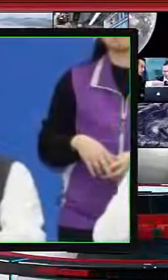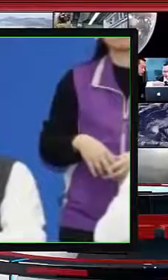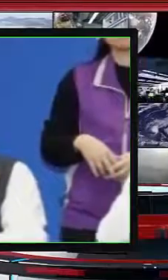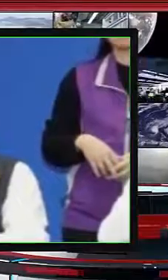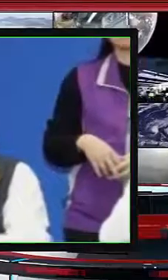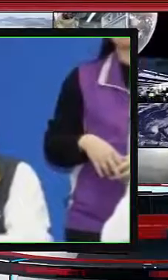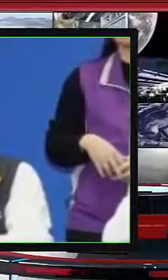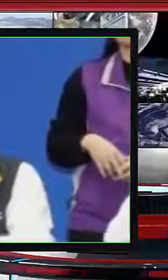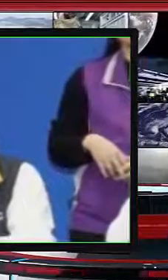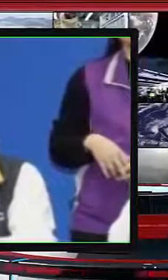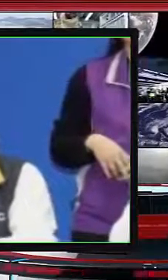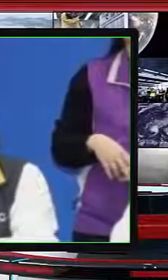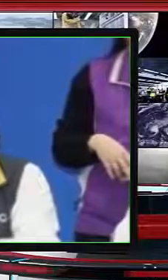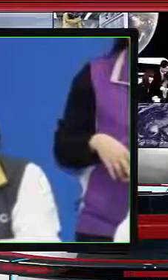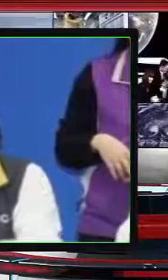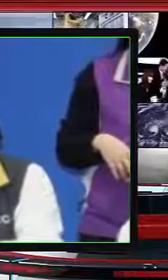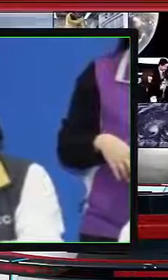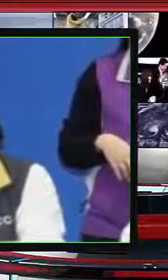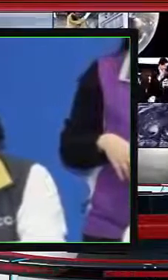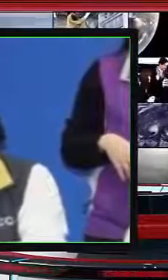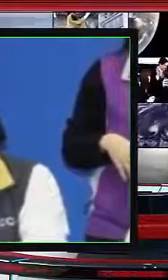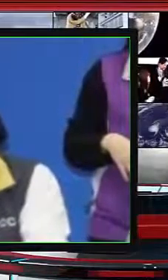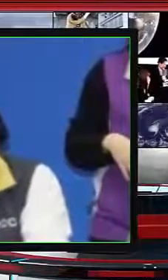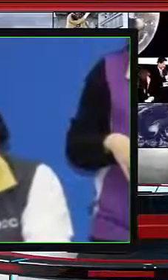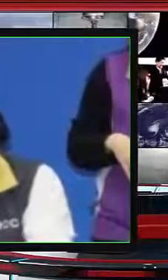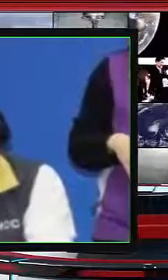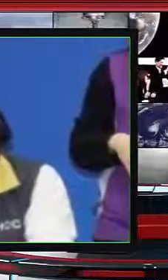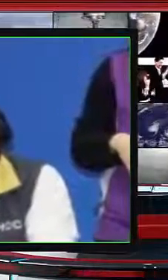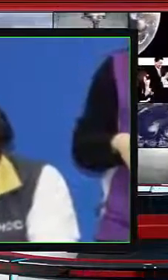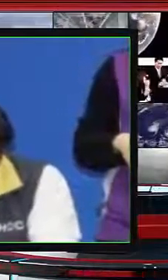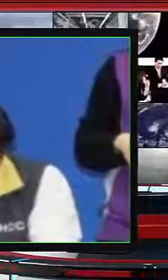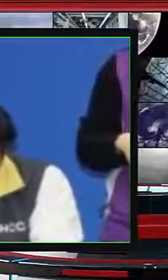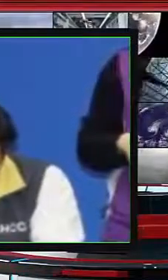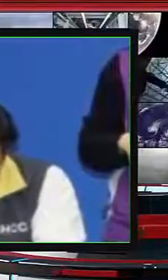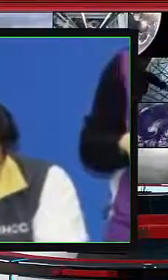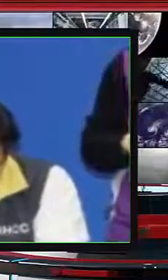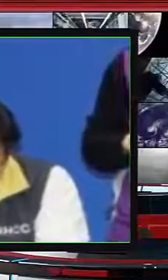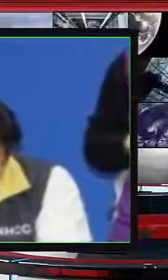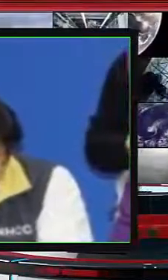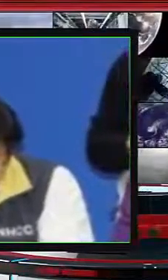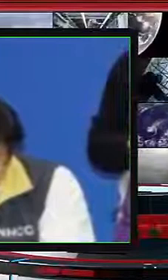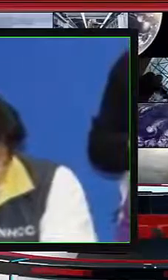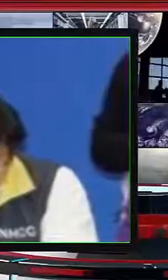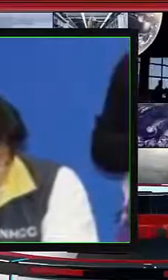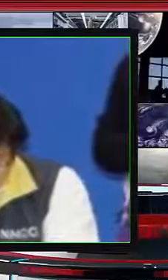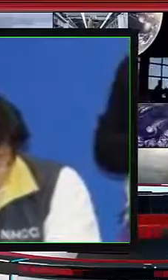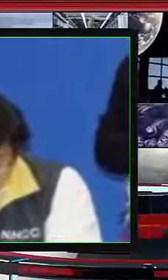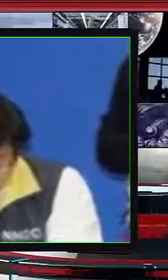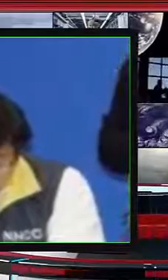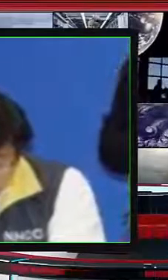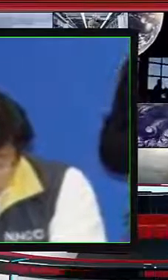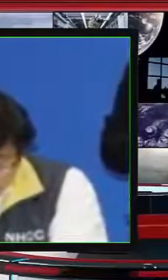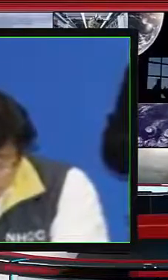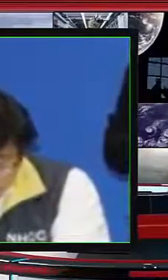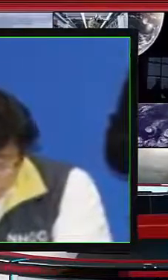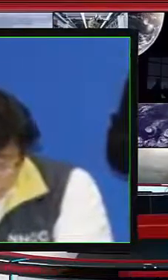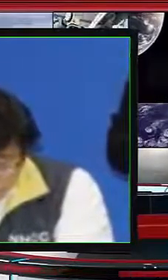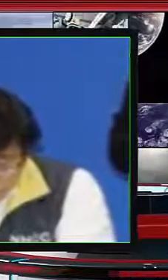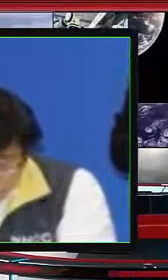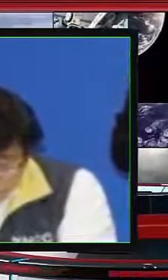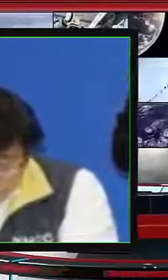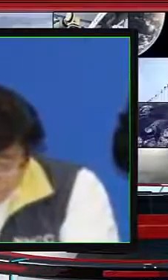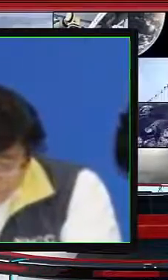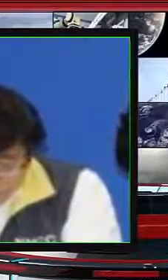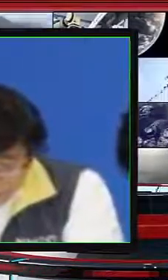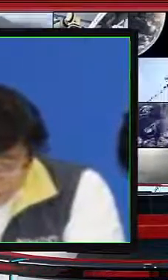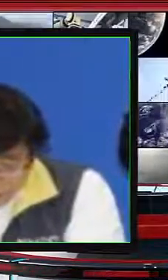过14日因低血糖、全身倦怠送医住院，研判属于国内感染，指挥中心也